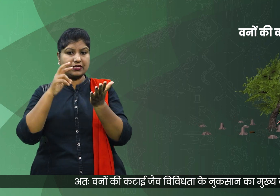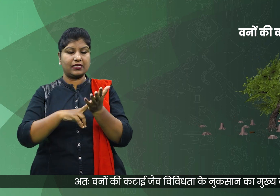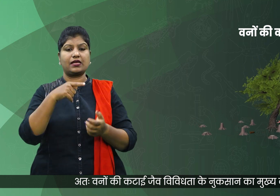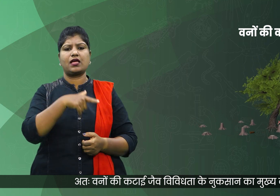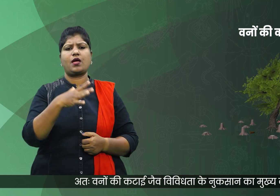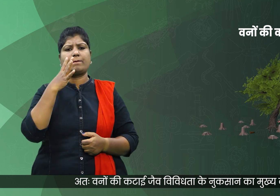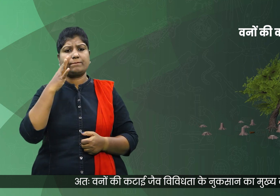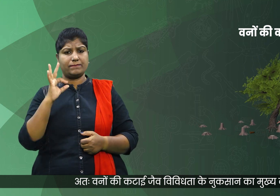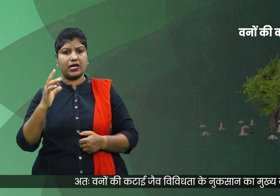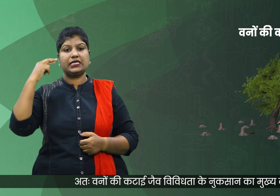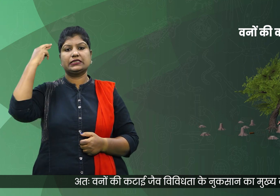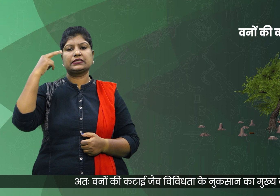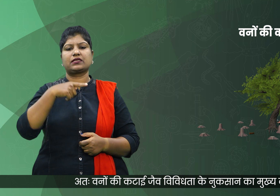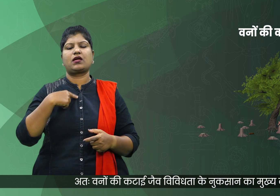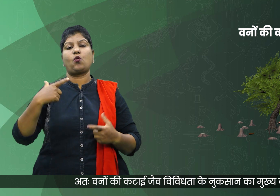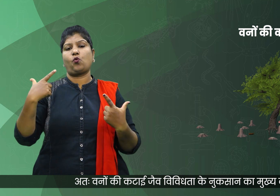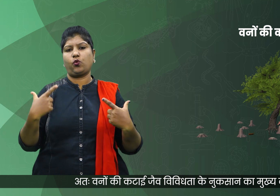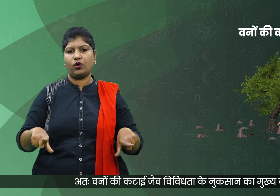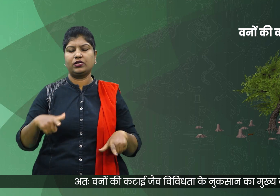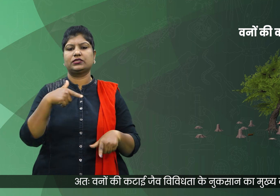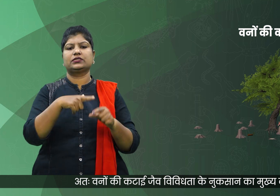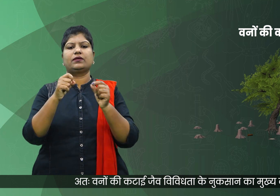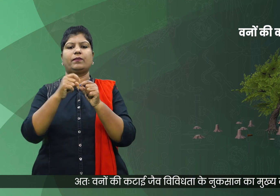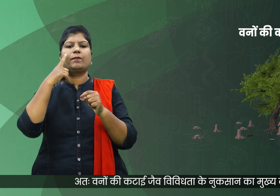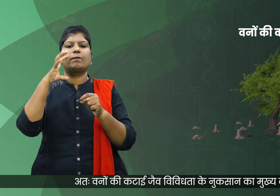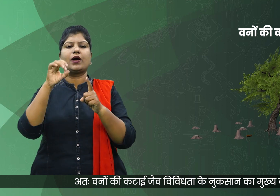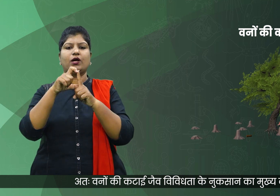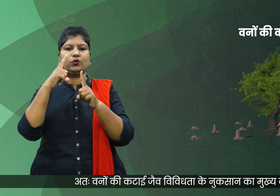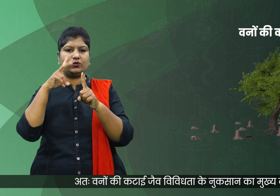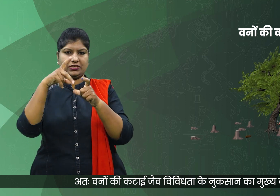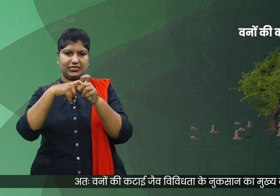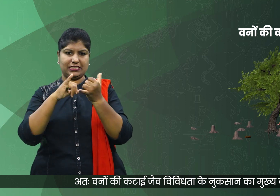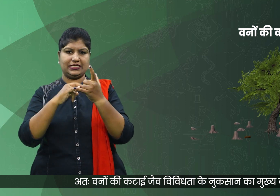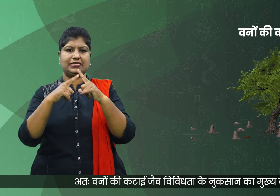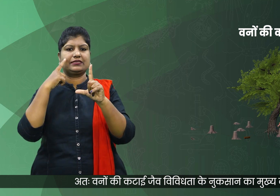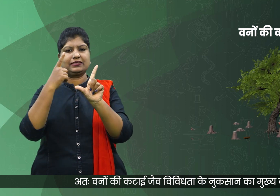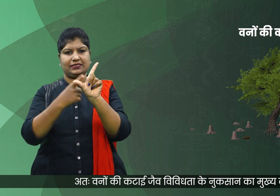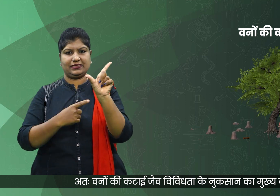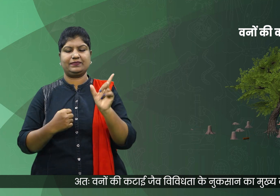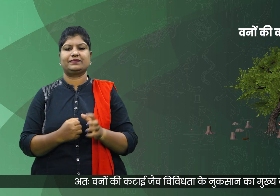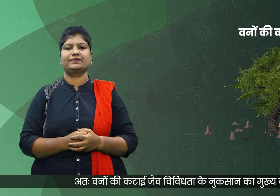है।